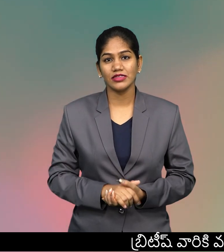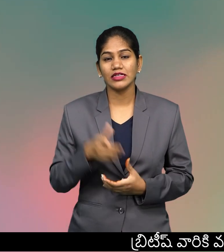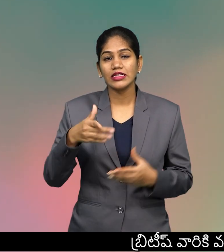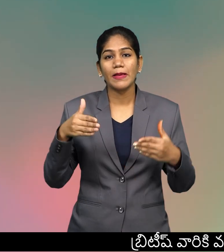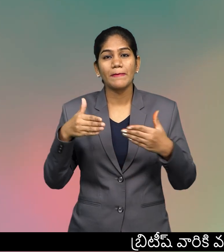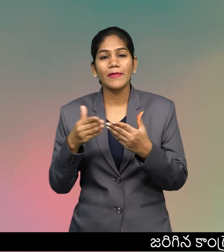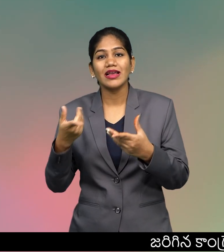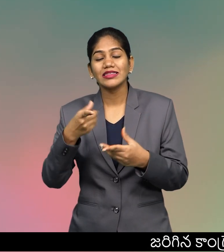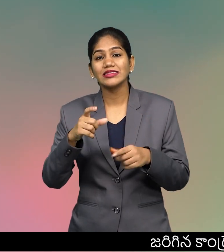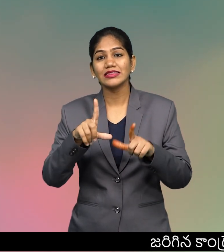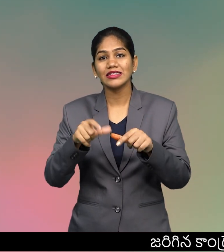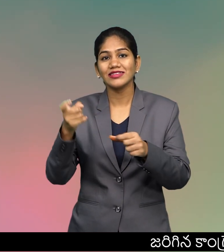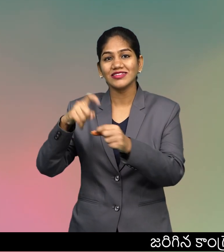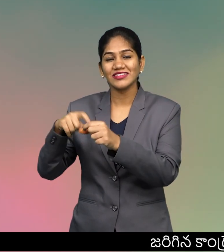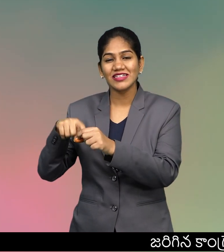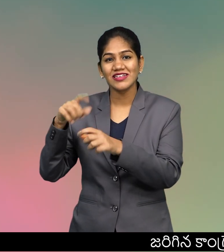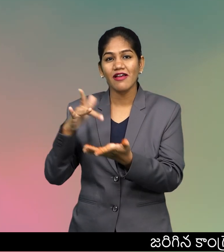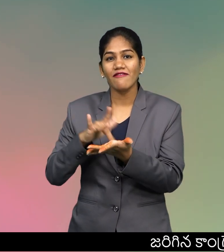ఫిలడెల్ఫియాలో జరిగిన కాంగ్రెస్లో సమావేశమయ్యారు.